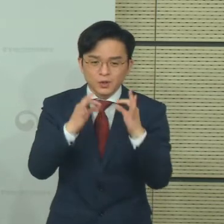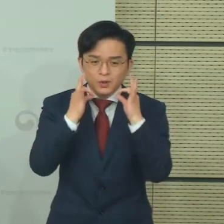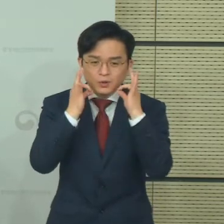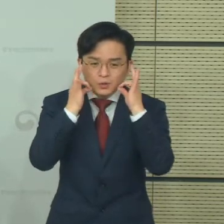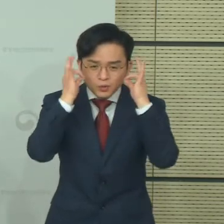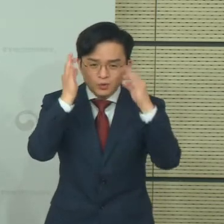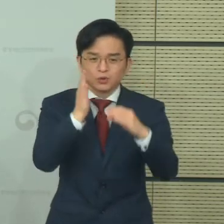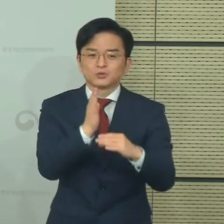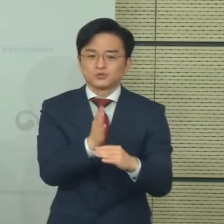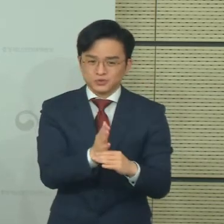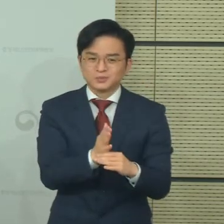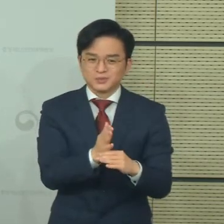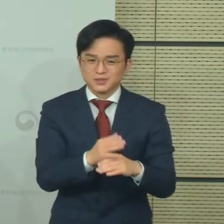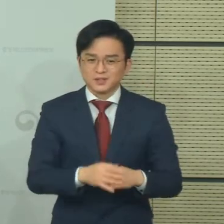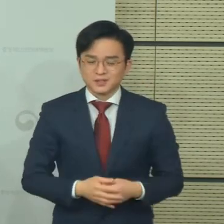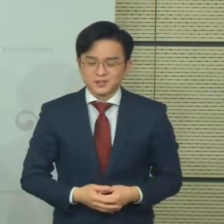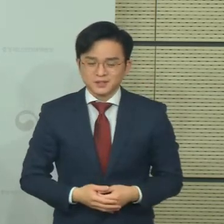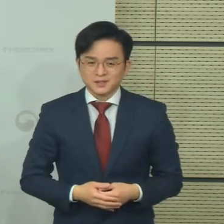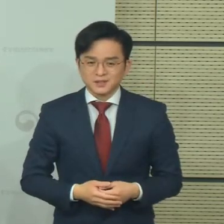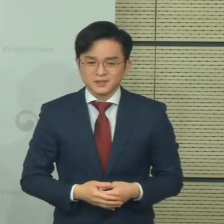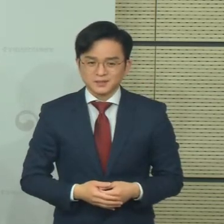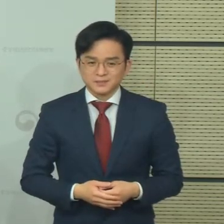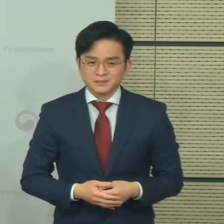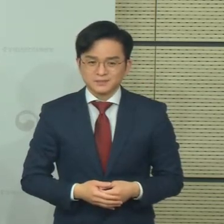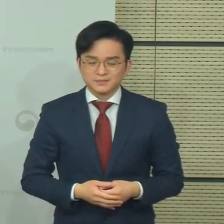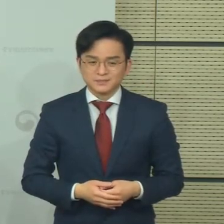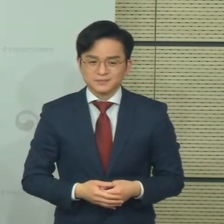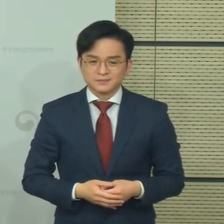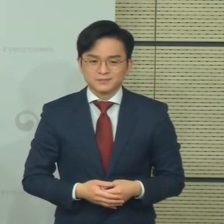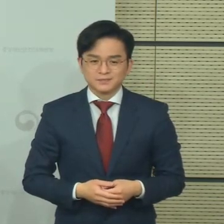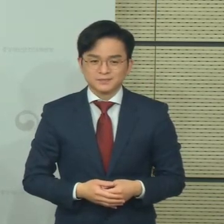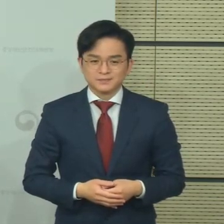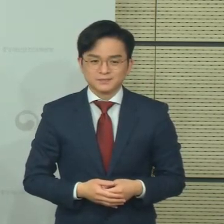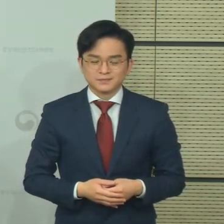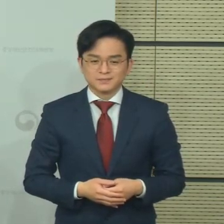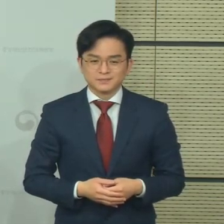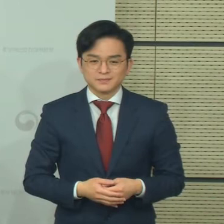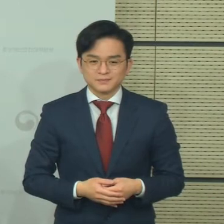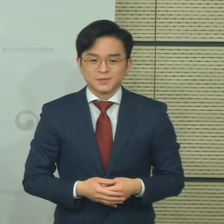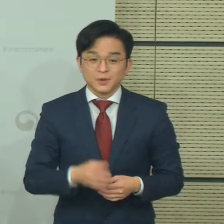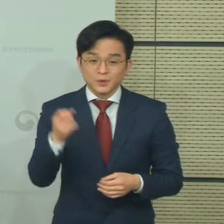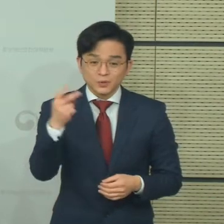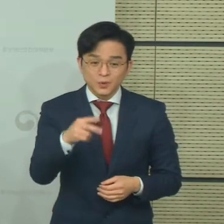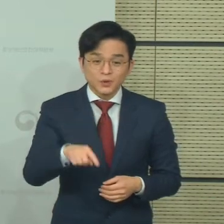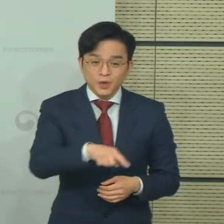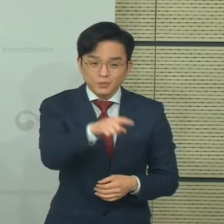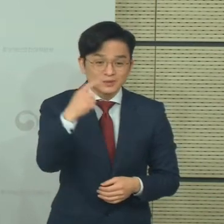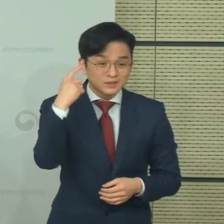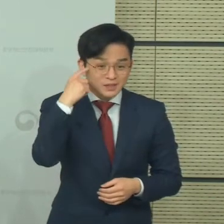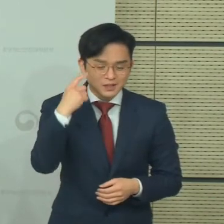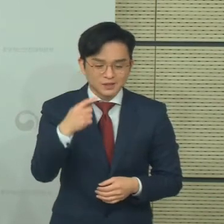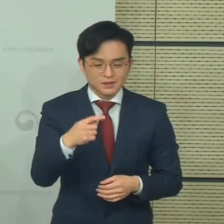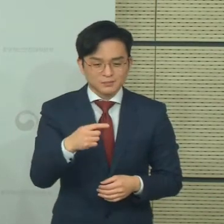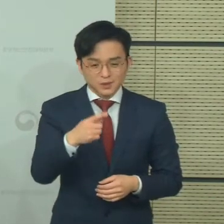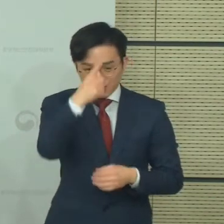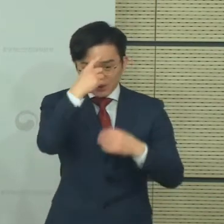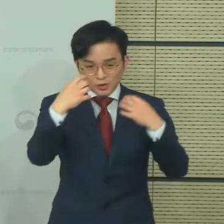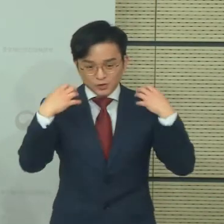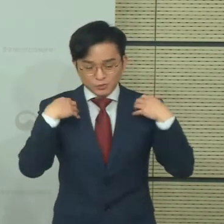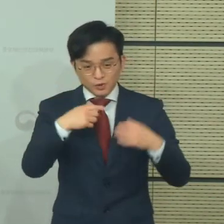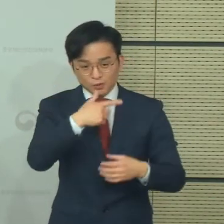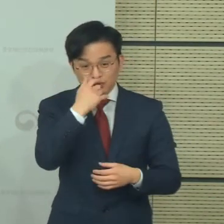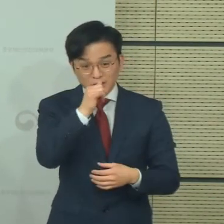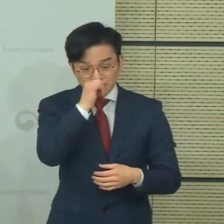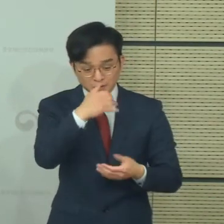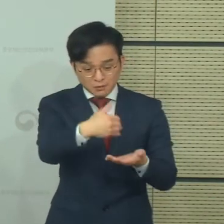하게 공감을 하고 있고 그 부분과 관련돼서 저희들이 계속해서 여러 가지 부족한 부분들을 지원을 하고 있다라는 말씀을 더불어